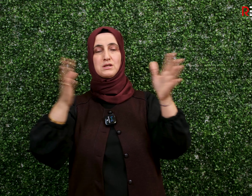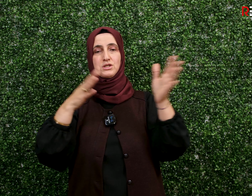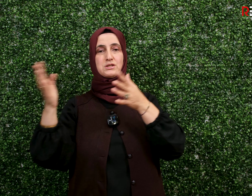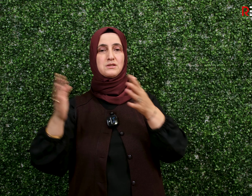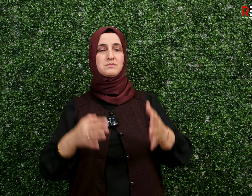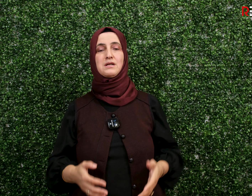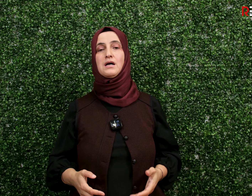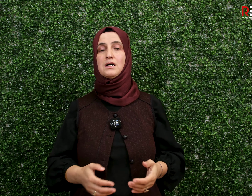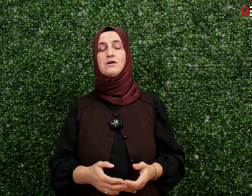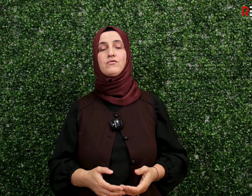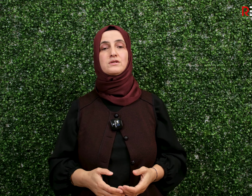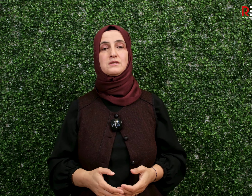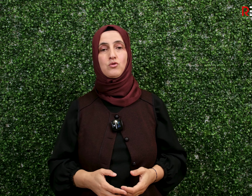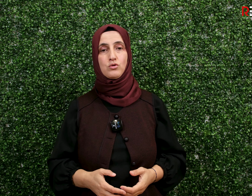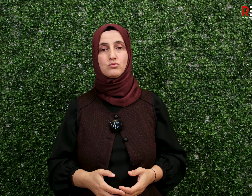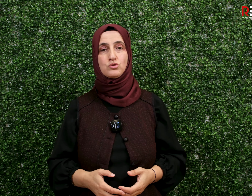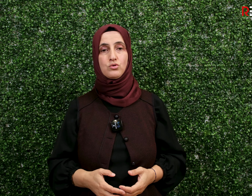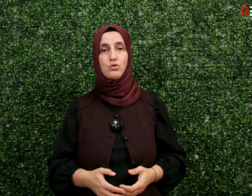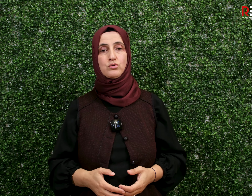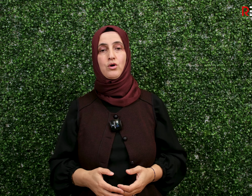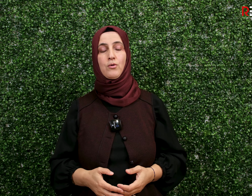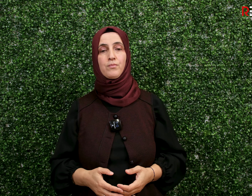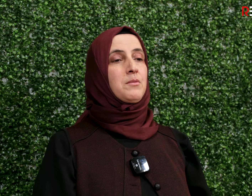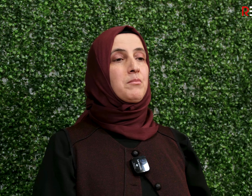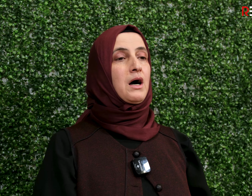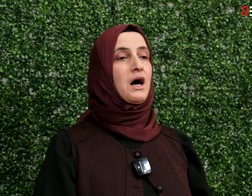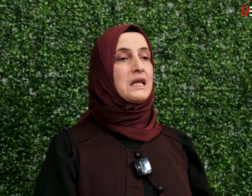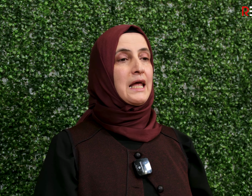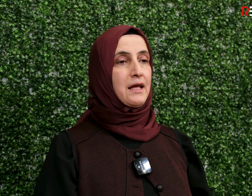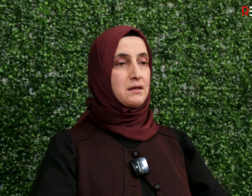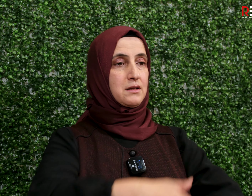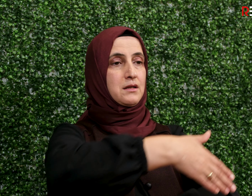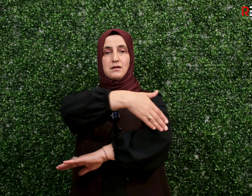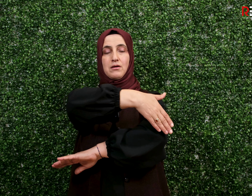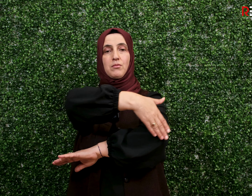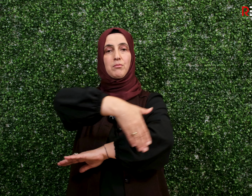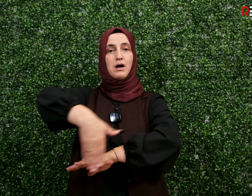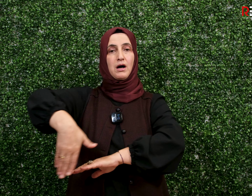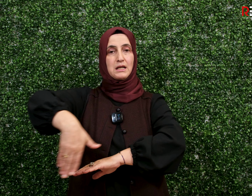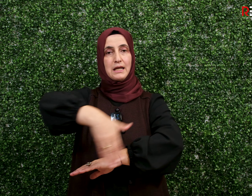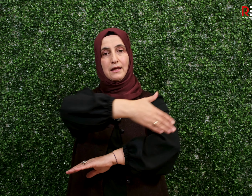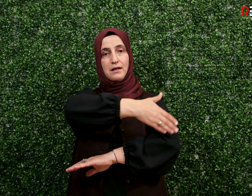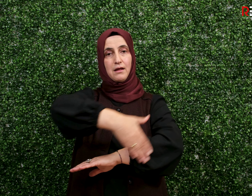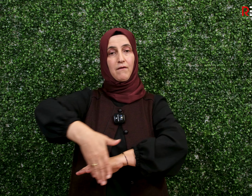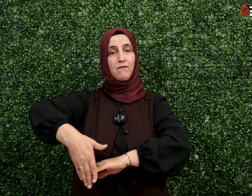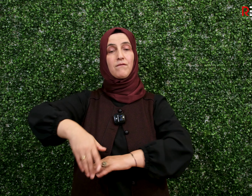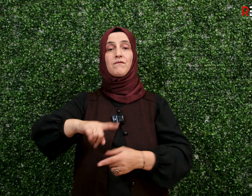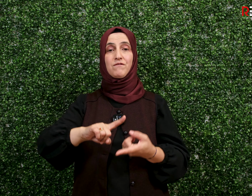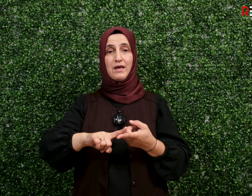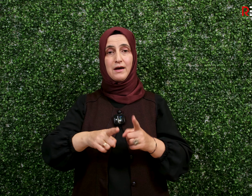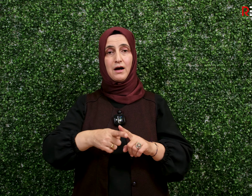karıştırdığımızda fırtına olmuş oluyor. Mahalle. Mahalle. Veya